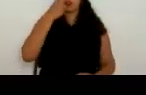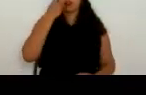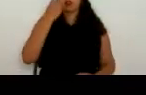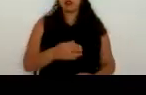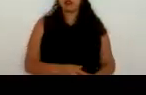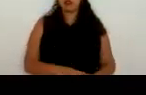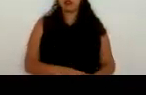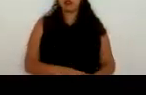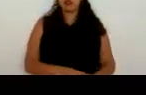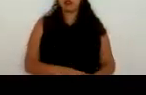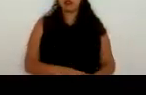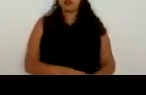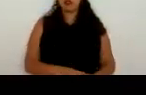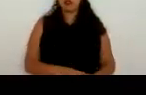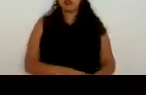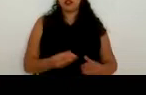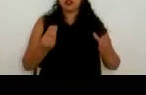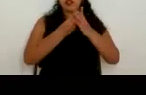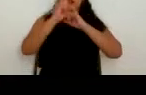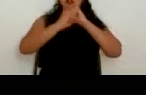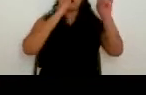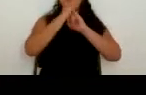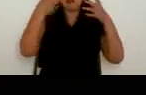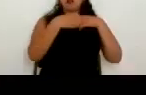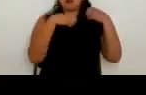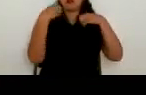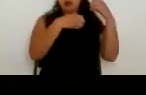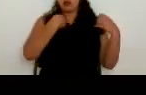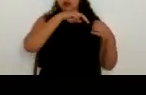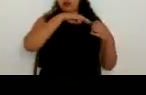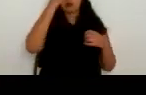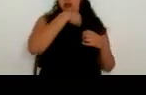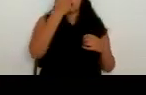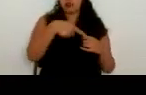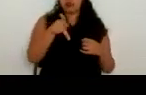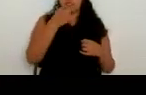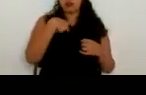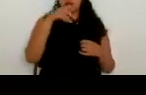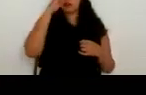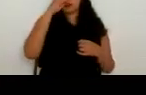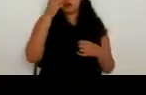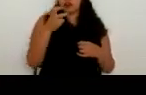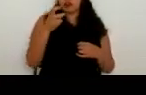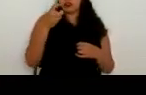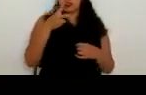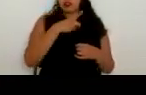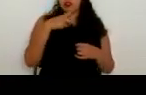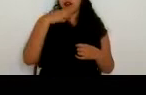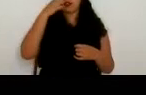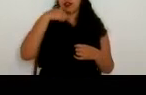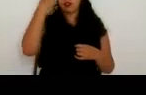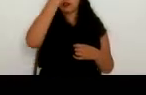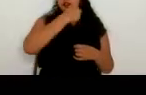clasificación internacional de ocupaciones y fue la que consideramos en esta ocasión pero bueno esto ustedes tendrán que revisar